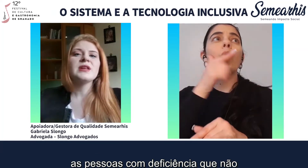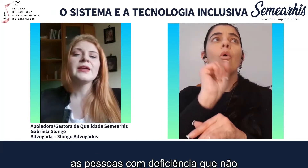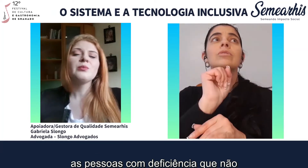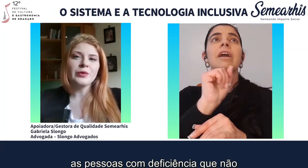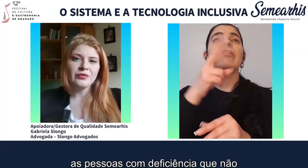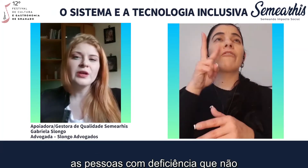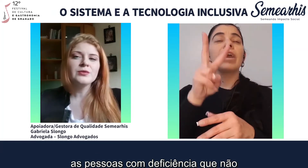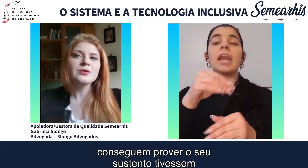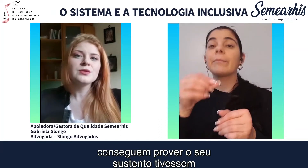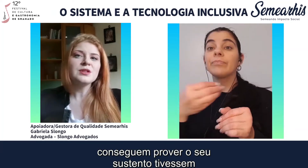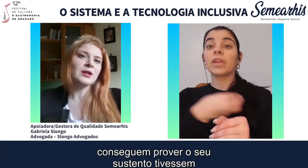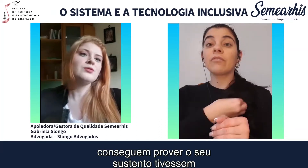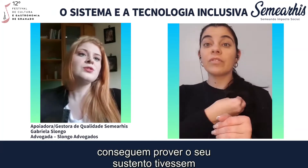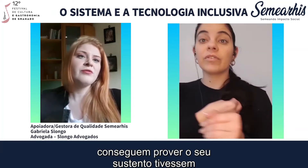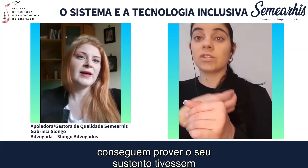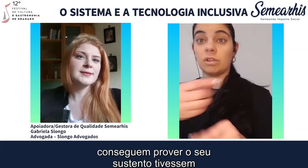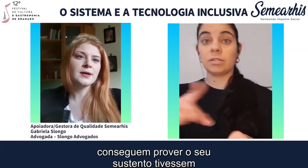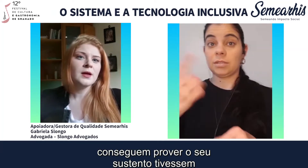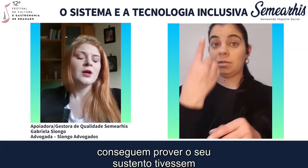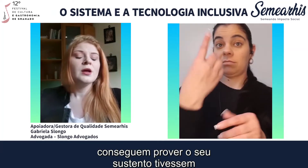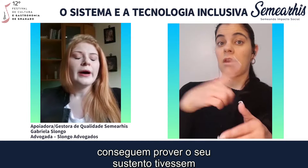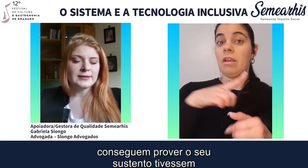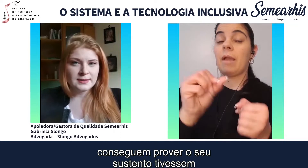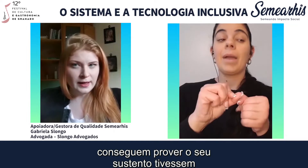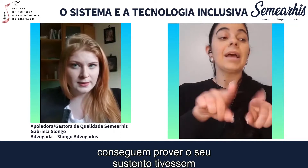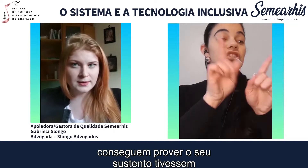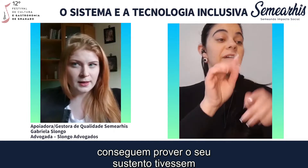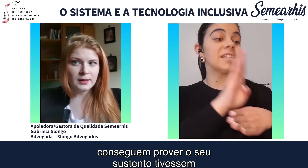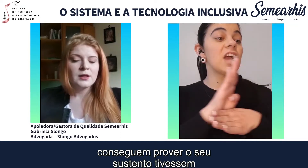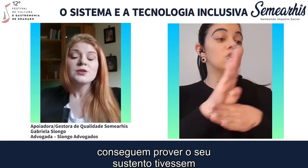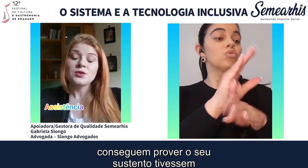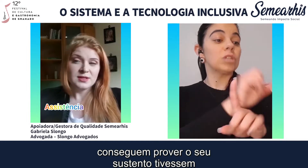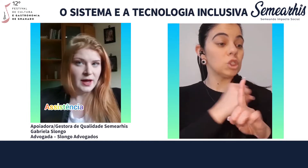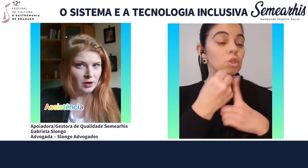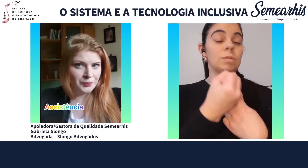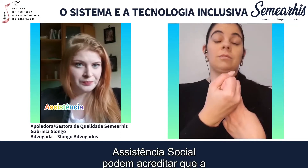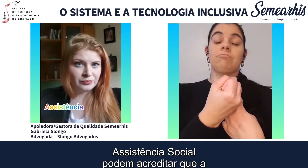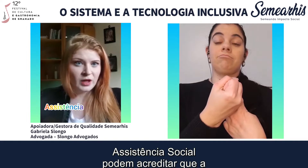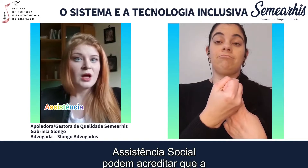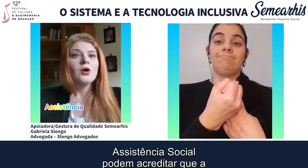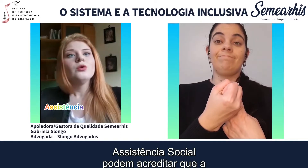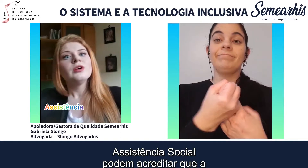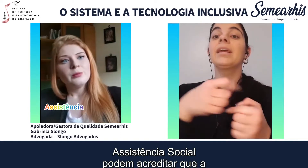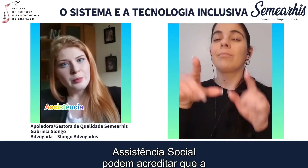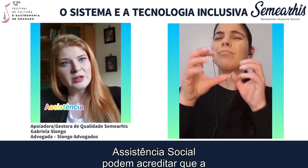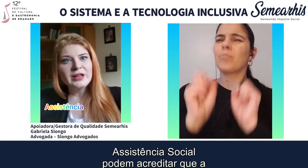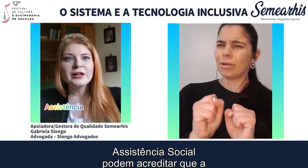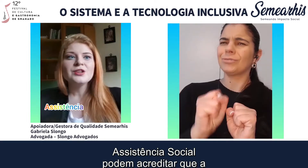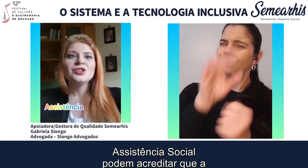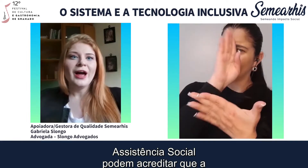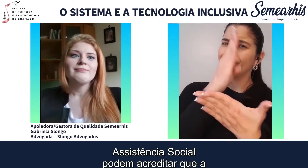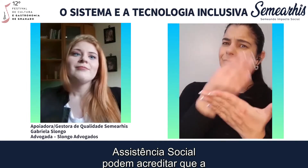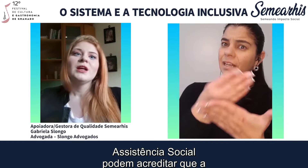não conseguem prover o seu sustento tivessem assistência social,